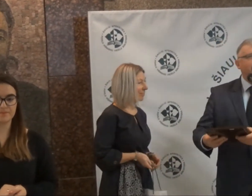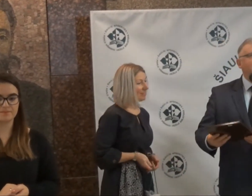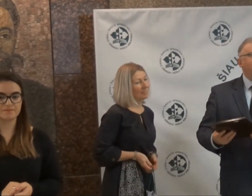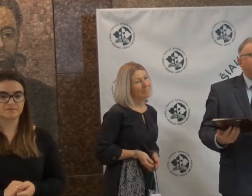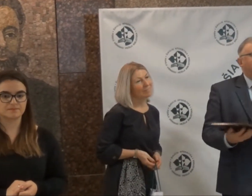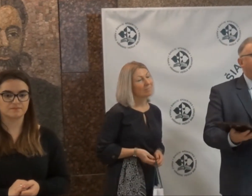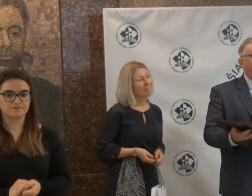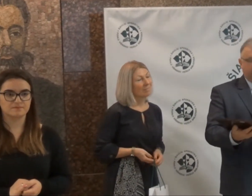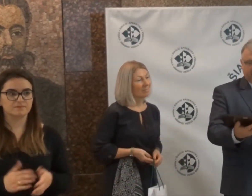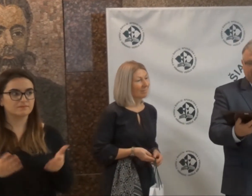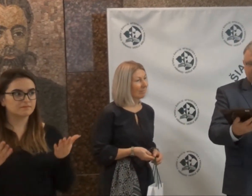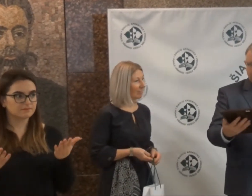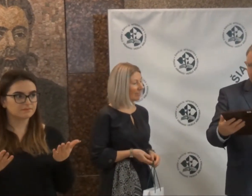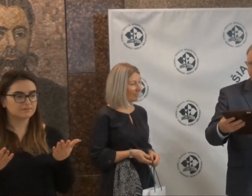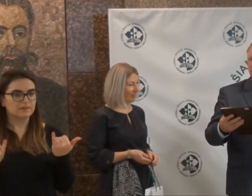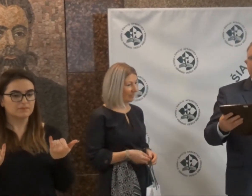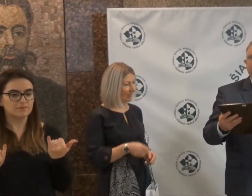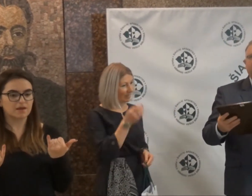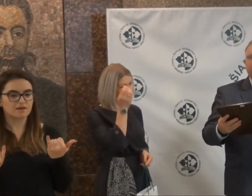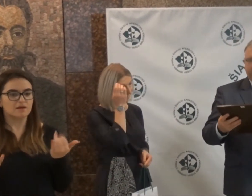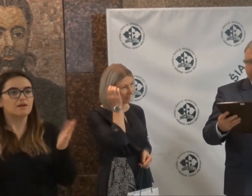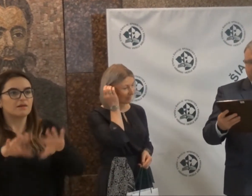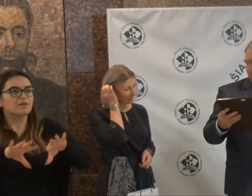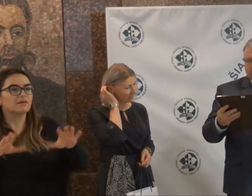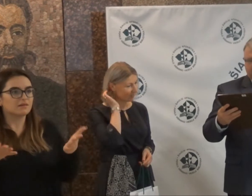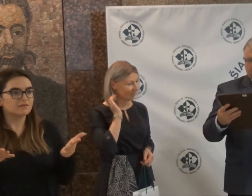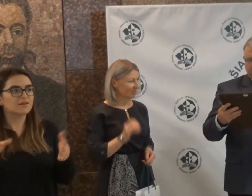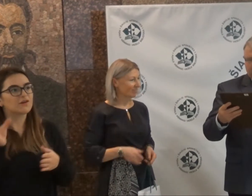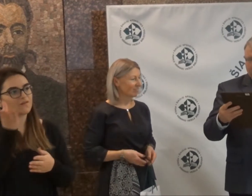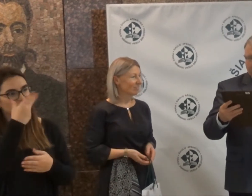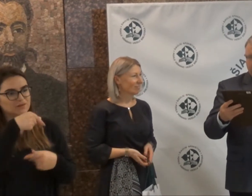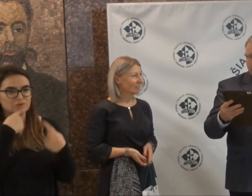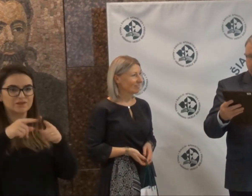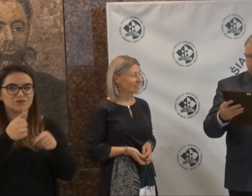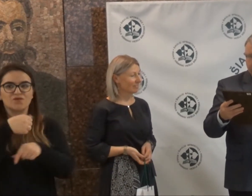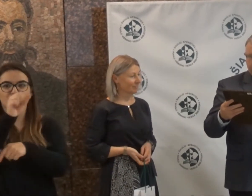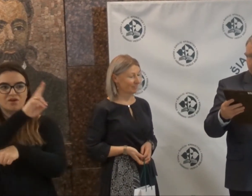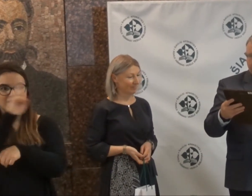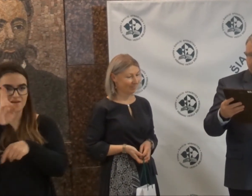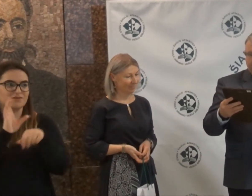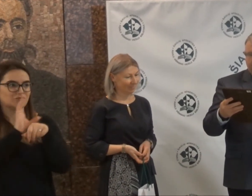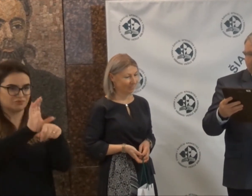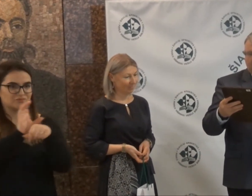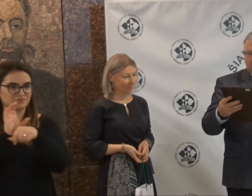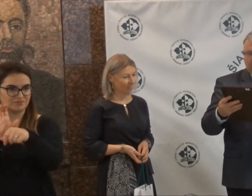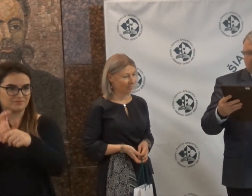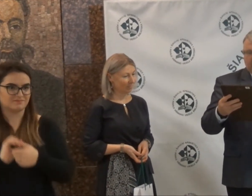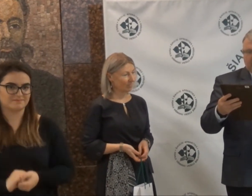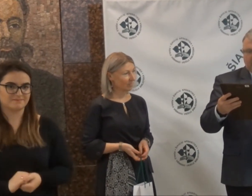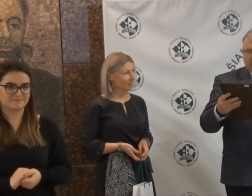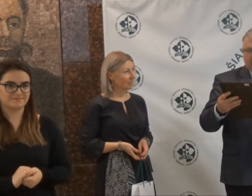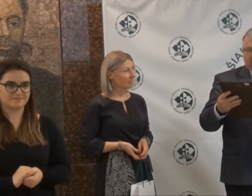Taip, tai belieka maloniausias dalykas apdovanoti visus kitus nugalėtojus.